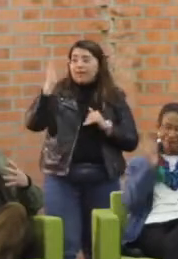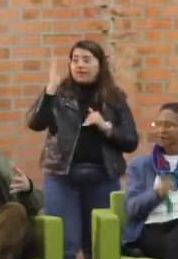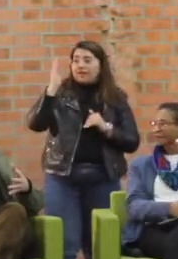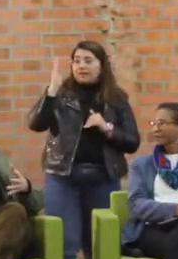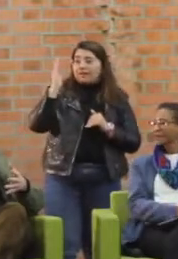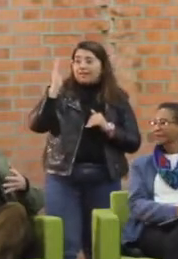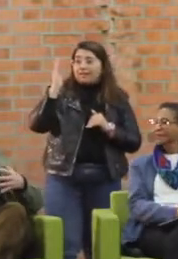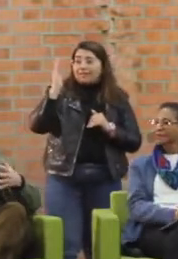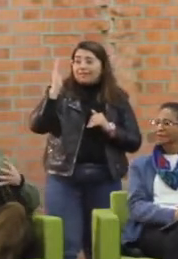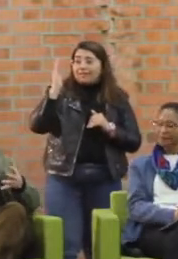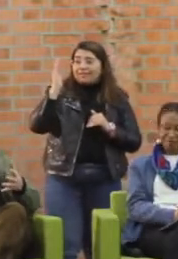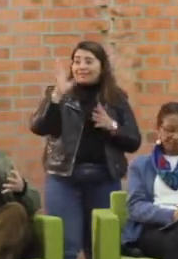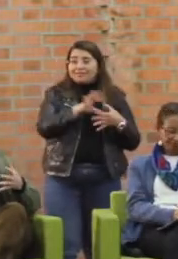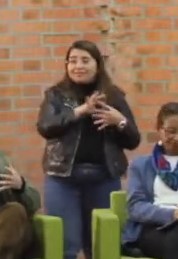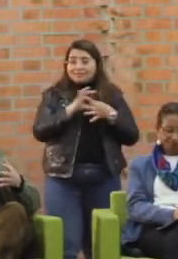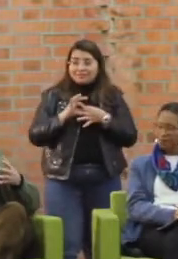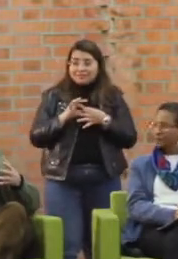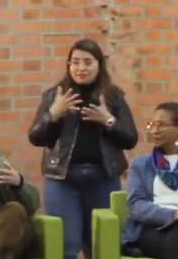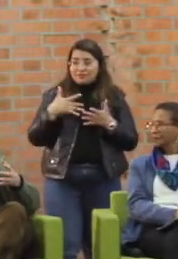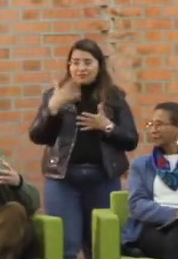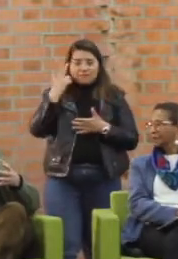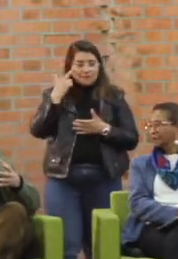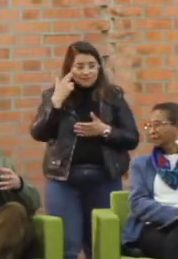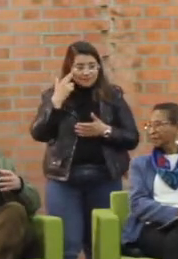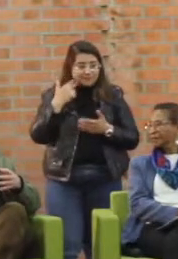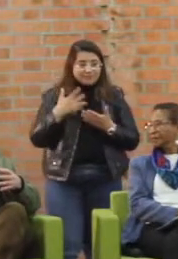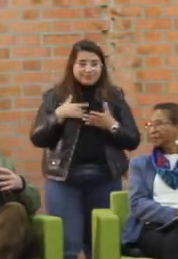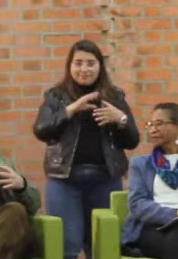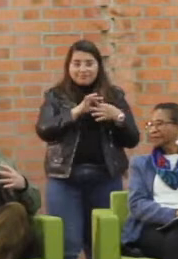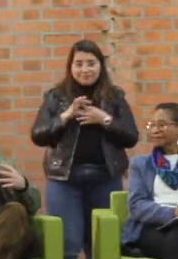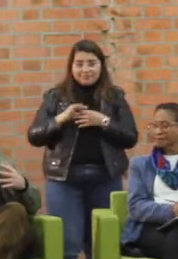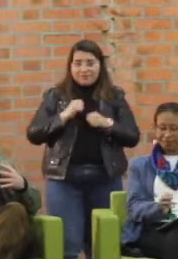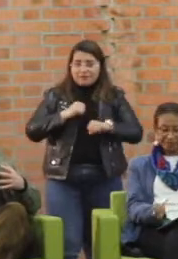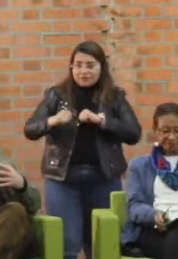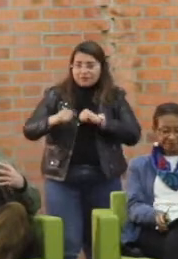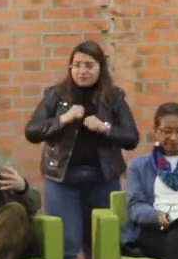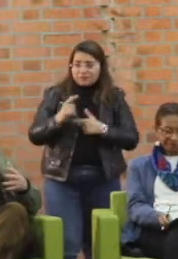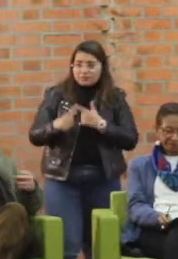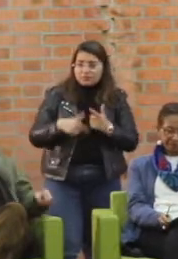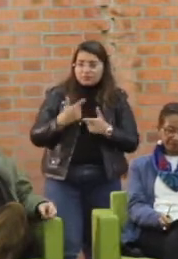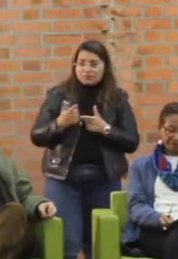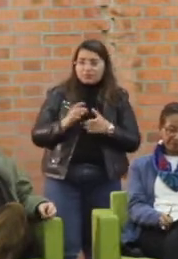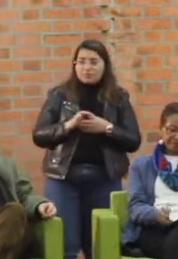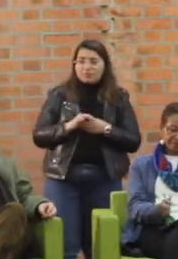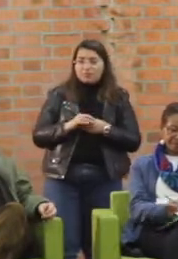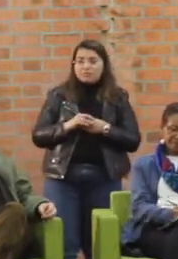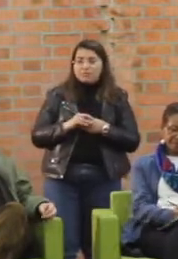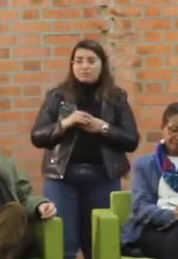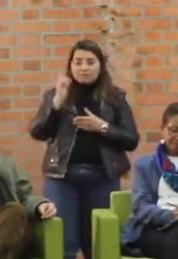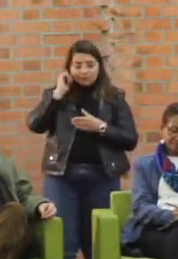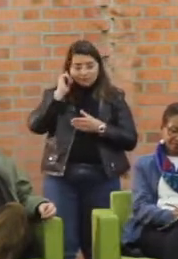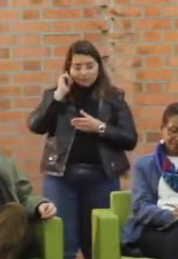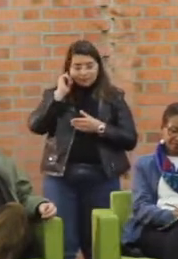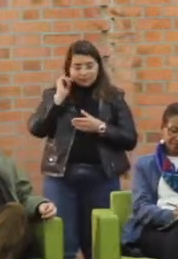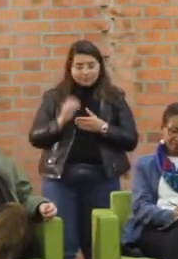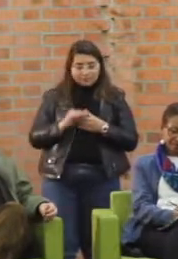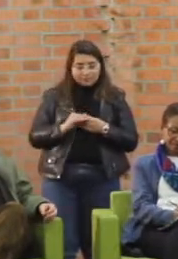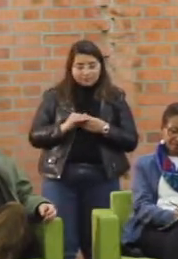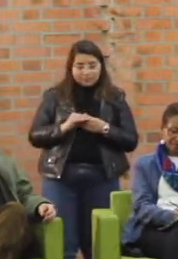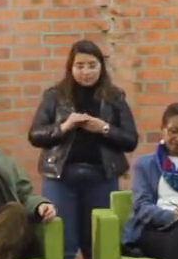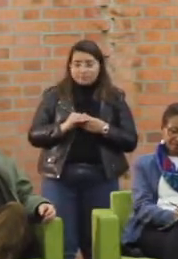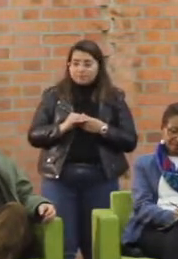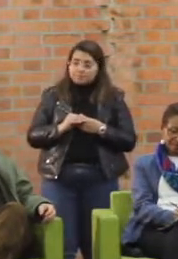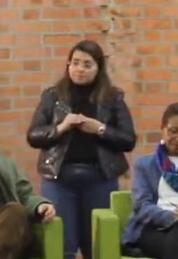dos propósitos son bastante obvios pero pero creo que son claros el el primer propósito Es homenajear una